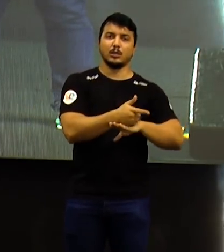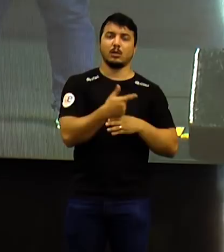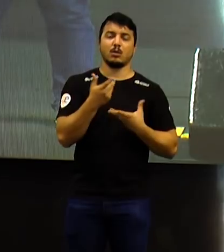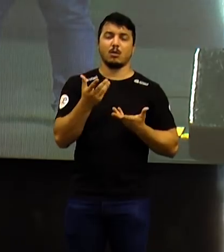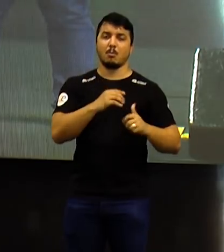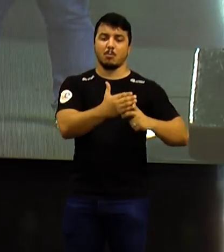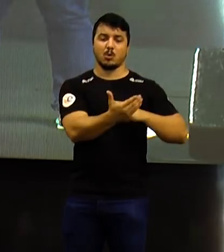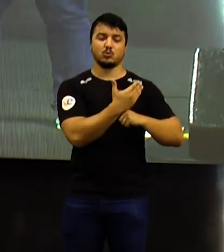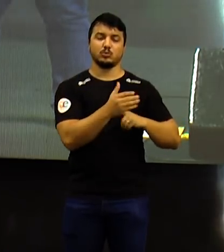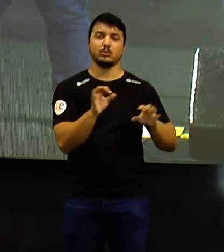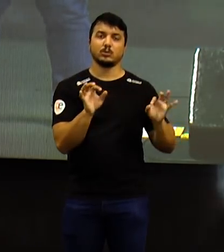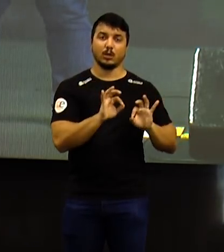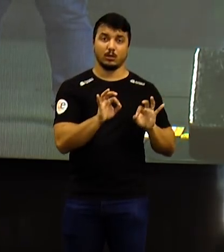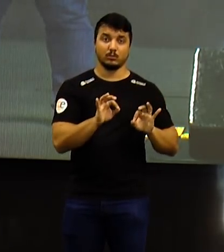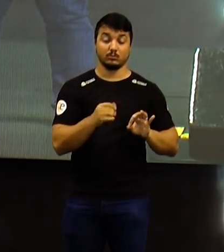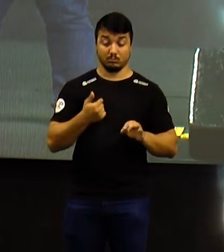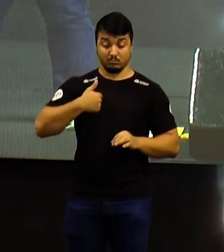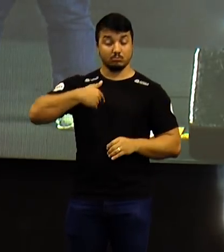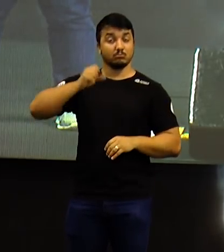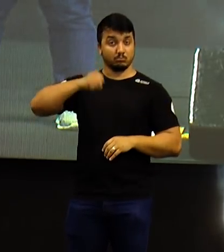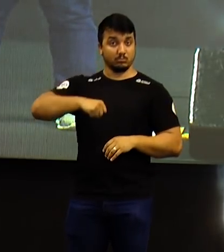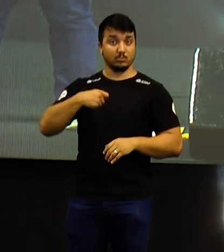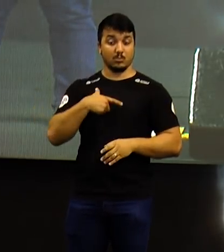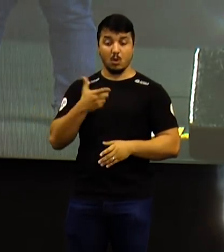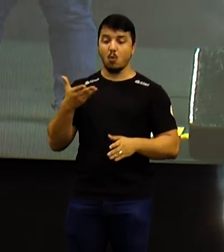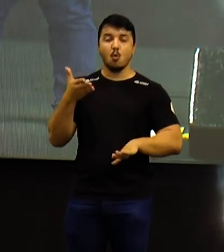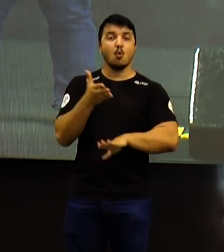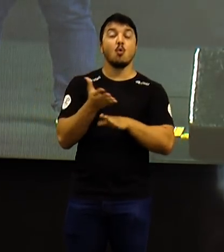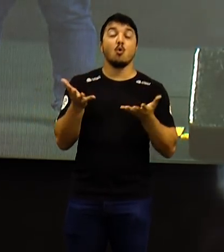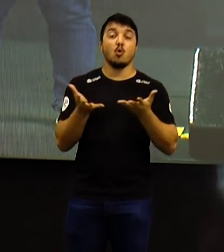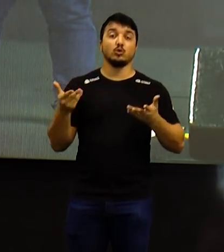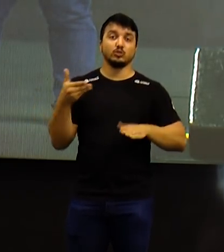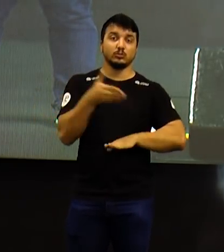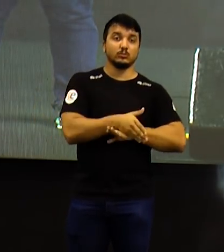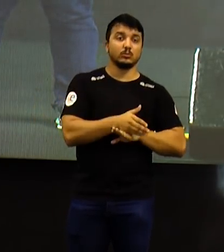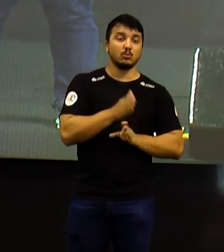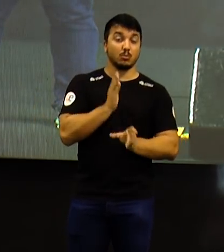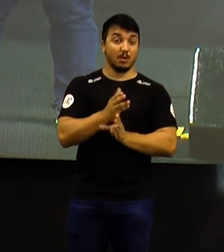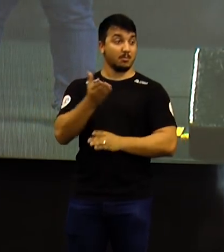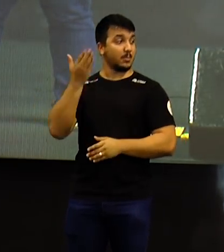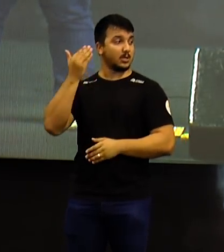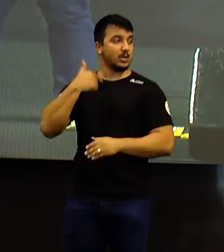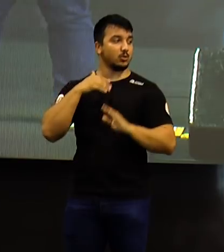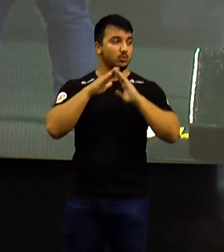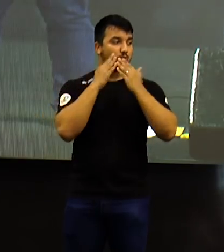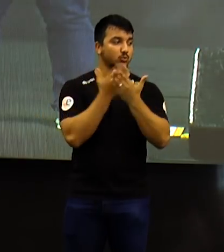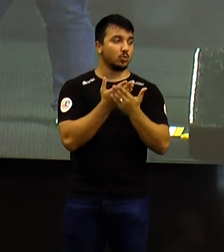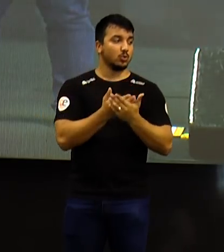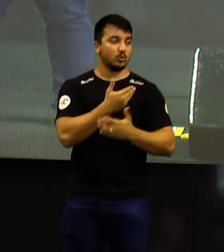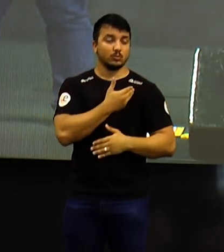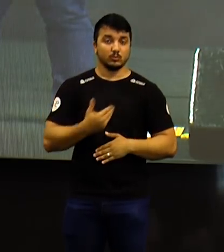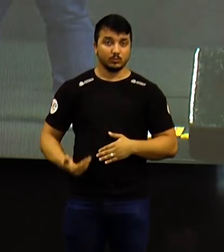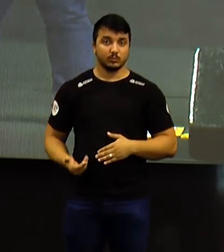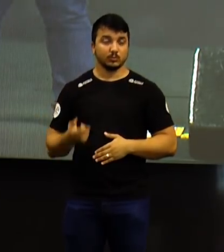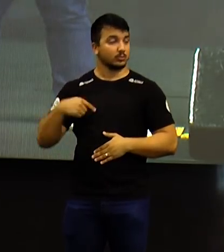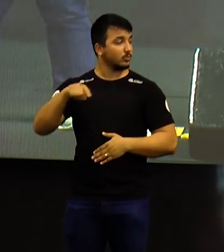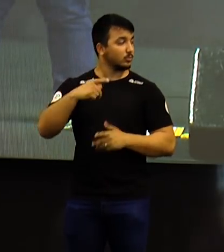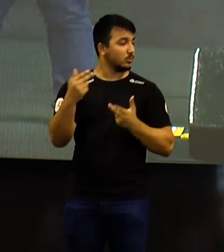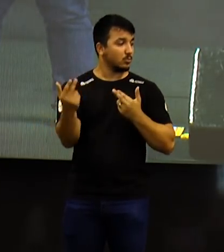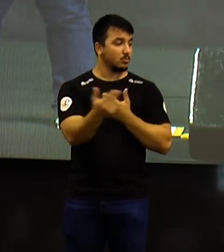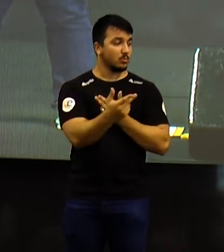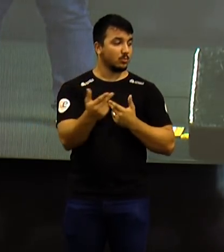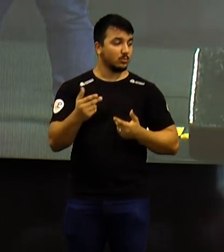oportunidades. E eu estou aqui exatamente porque um dia eu estudei em escola pública e tive menos oportunidades que vocês estão tendo agora.